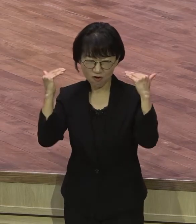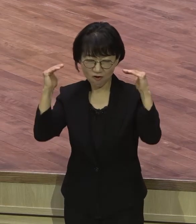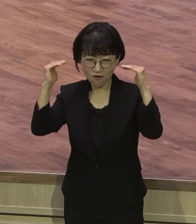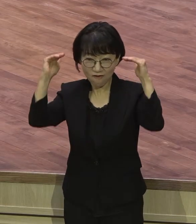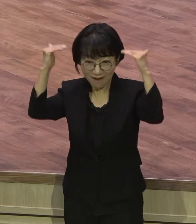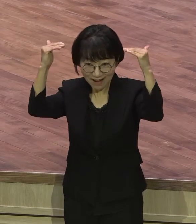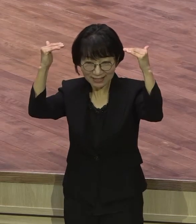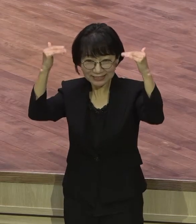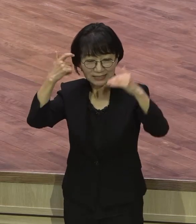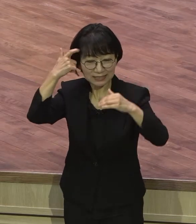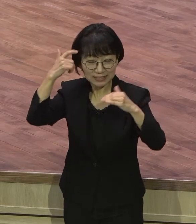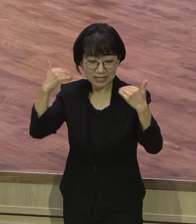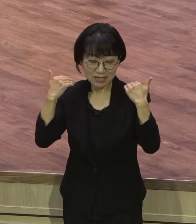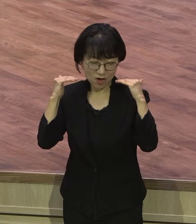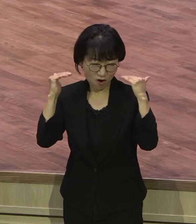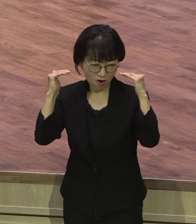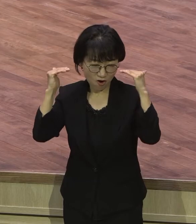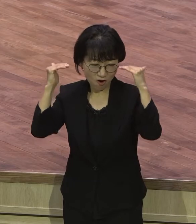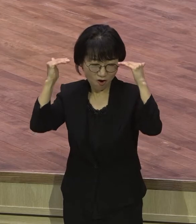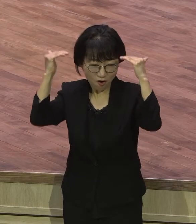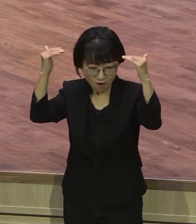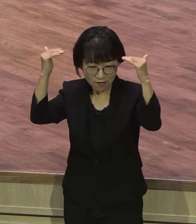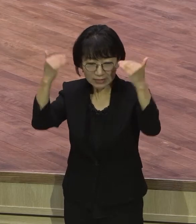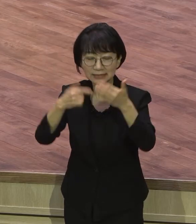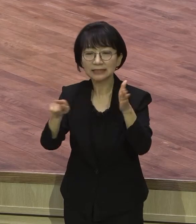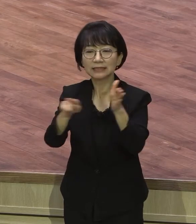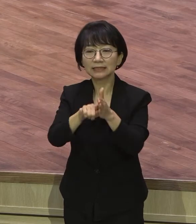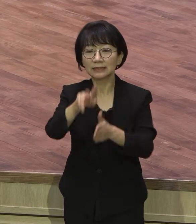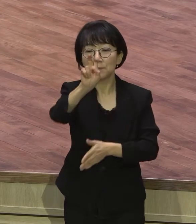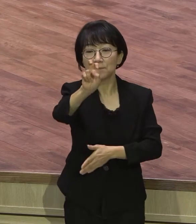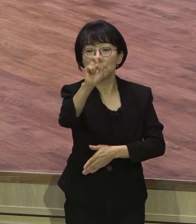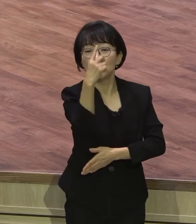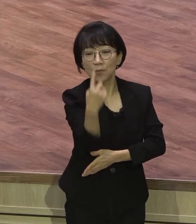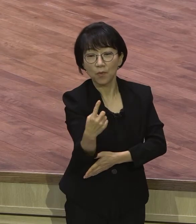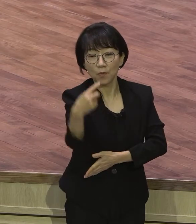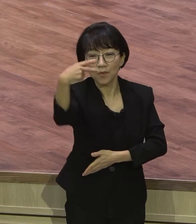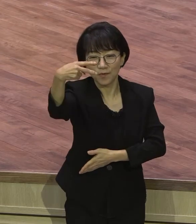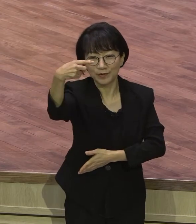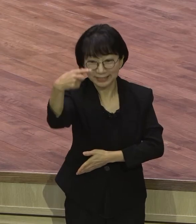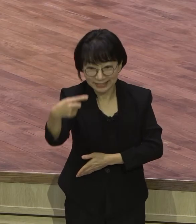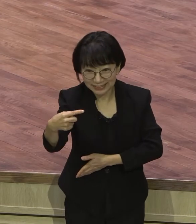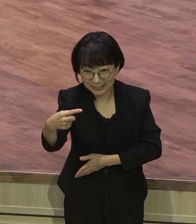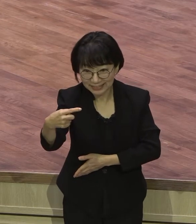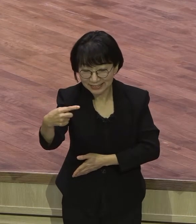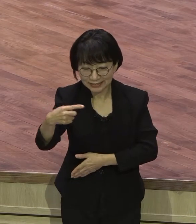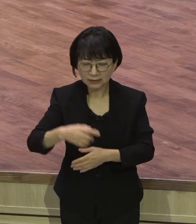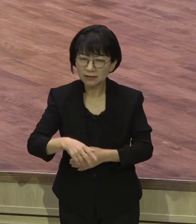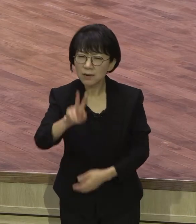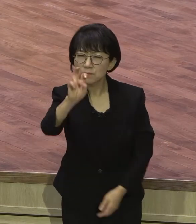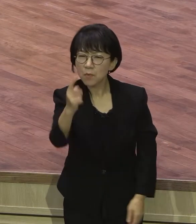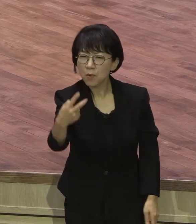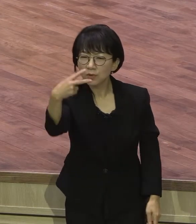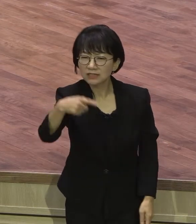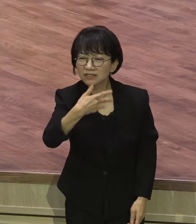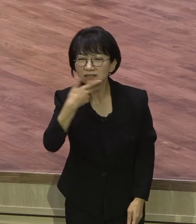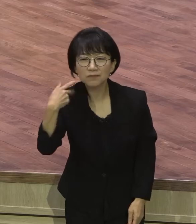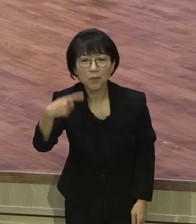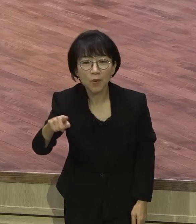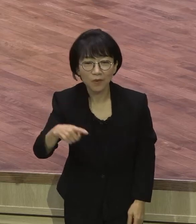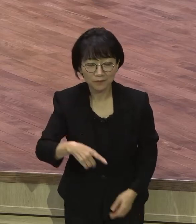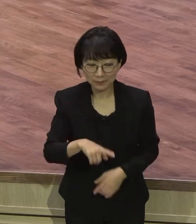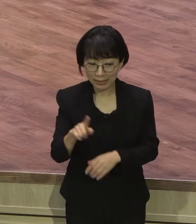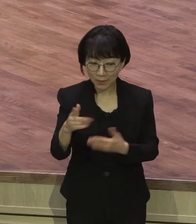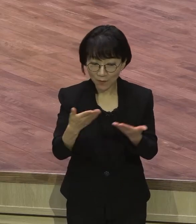이 영적 성장의 모드 속에 감사가 있어요. 모드란 말이 무슨 말이요? 어떤